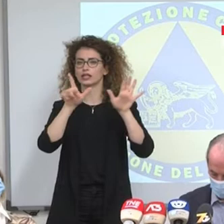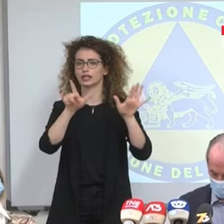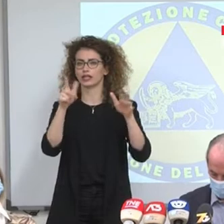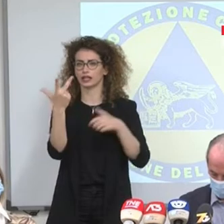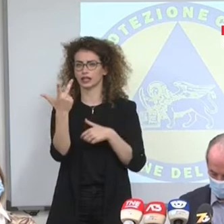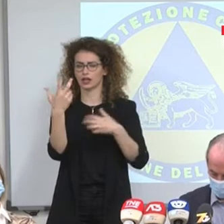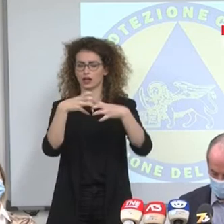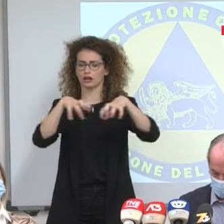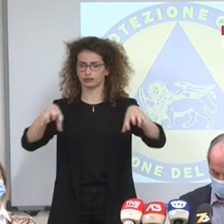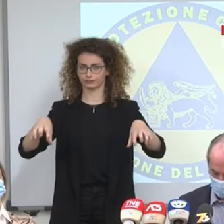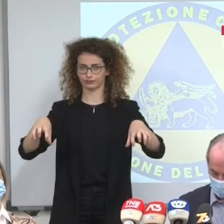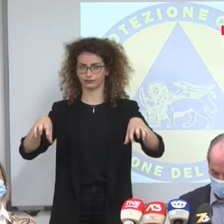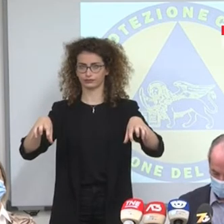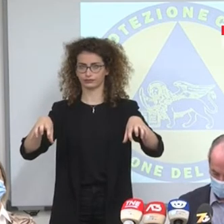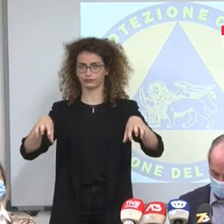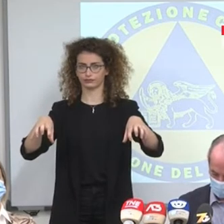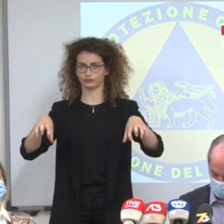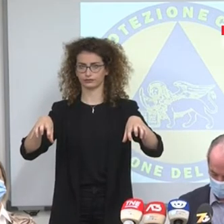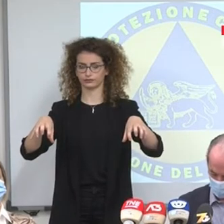773 sono così distribuiti,